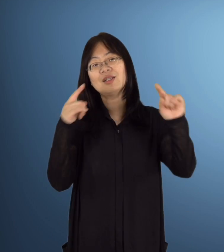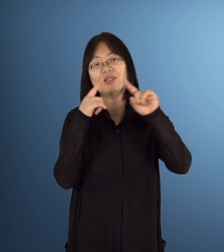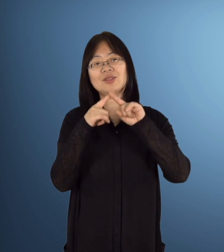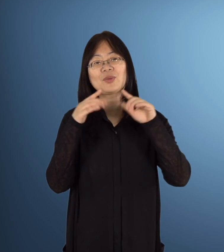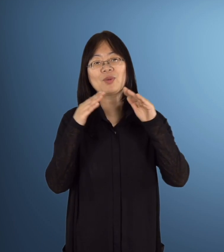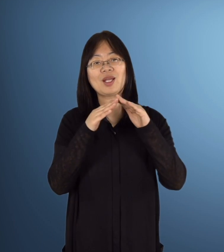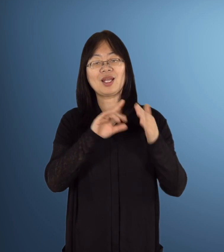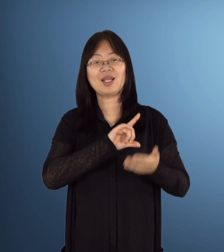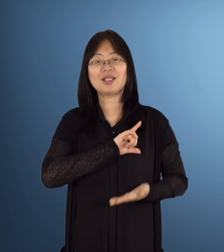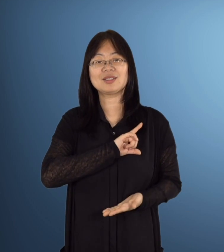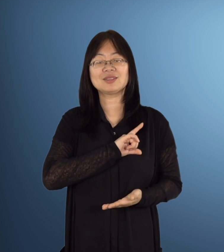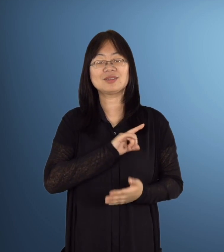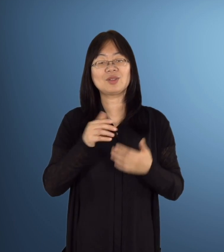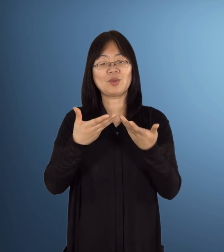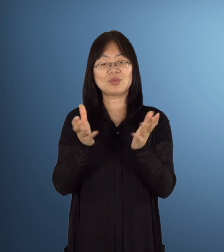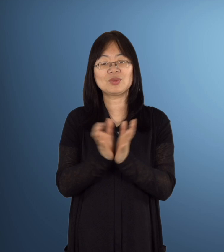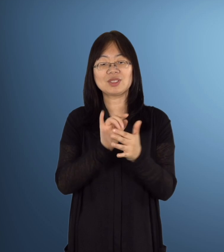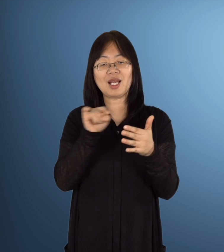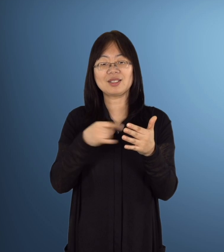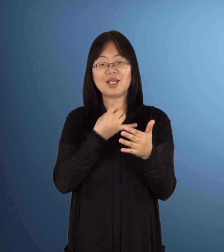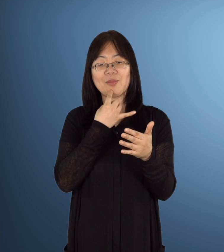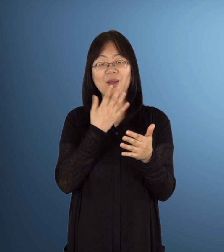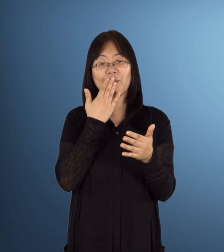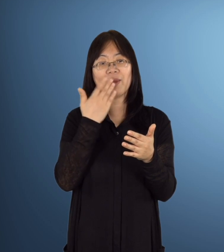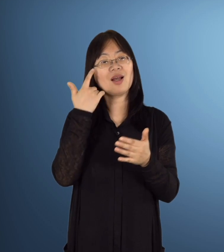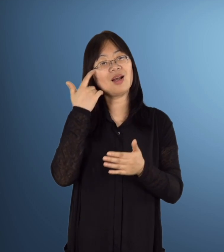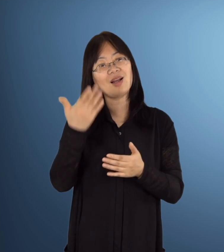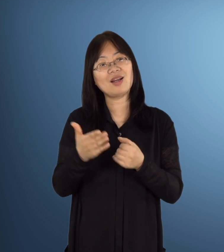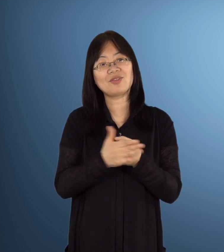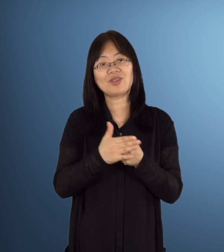교회라는 이름의 공동체 안에 많다니까요.